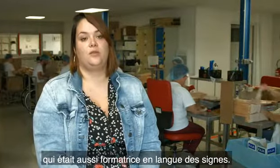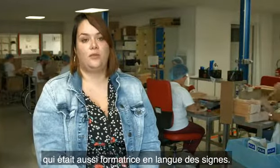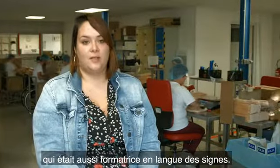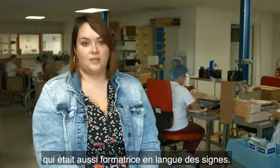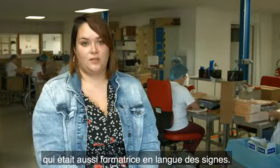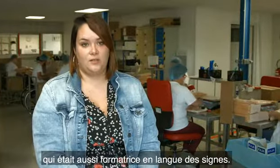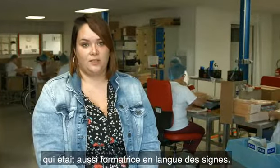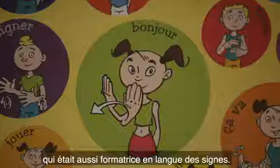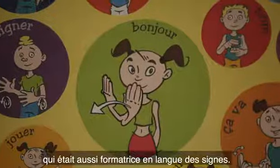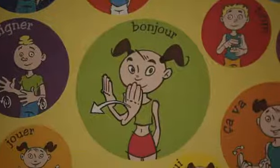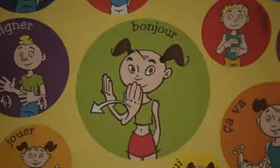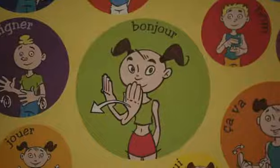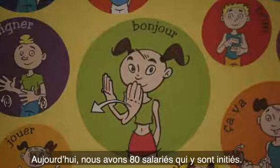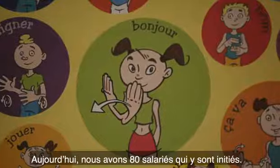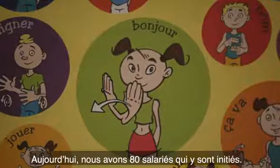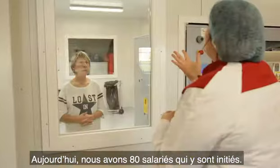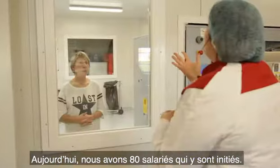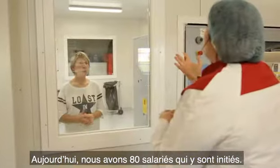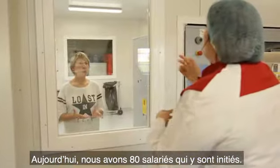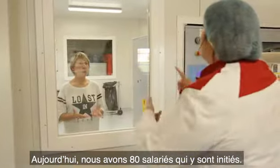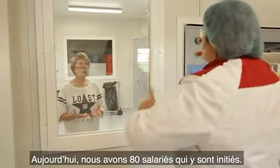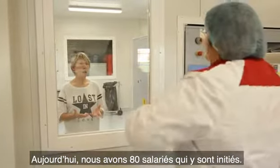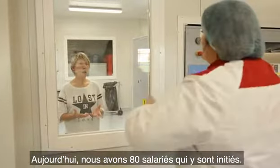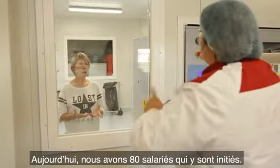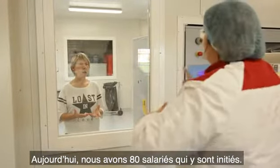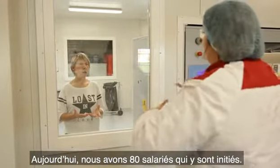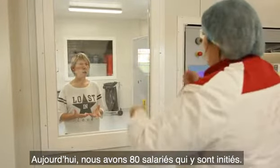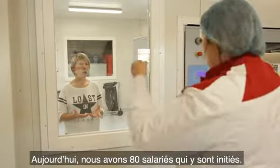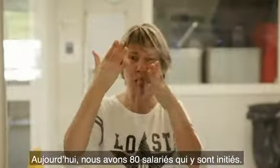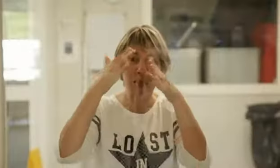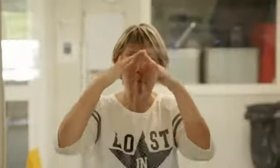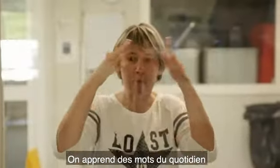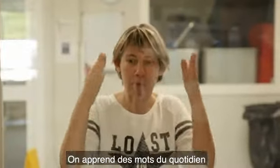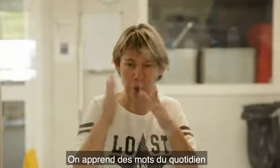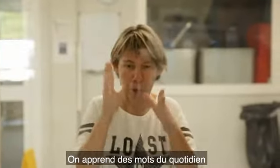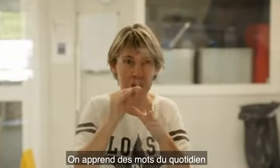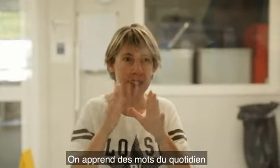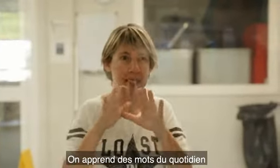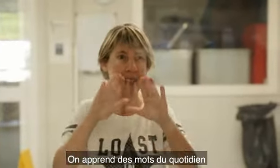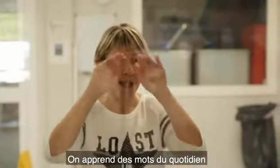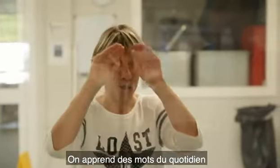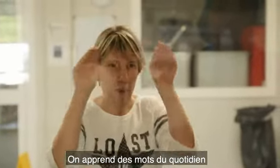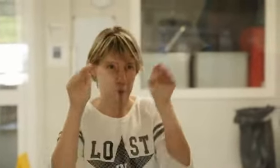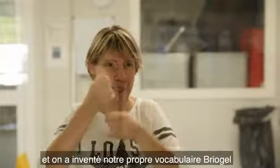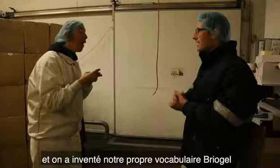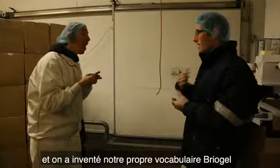aussi formatrice langue des signes. Aujourd'hui, on a 80 salariés qui sont initiés à la langue des signes. On apprend des mots du quotidien, on a inventé notre